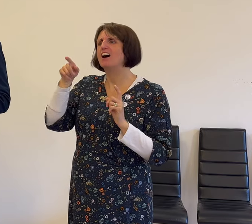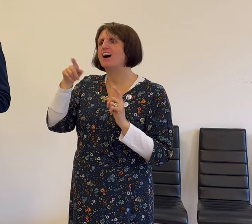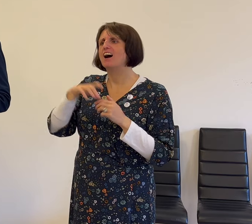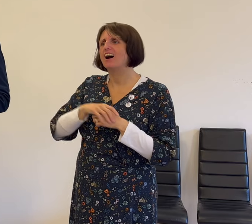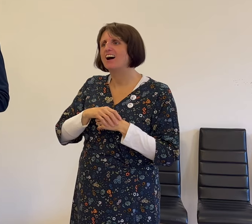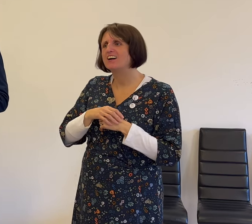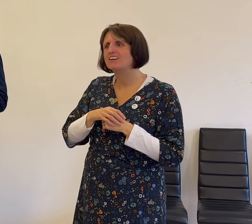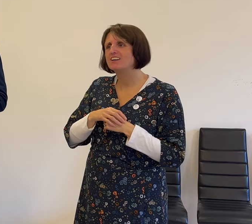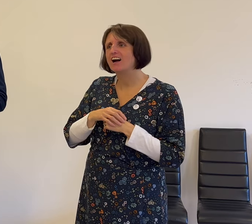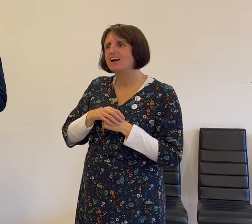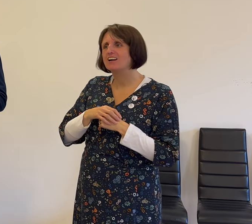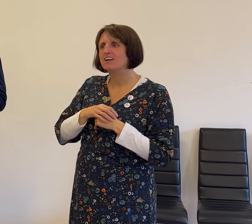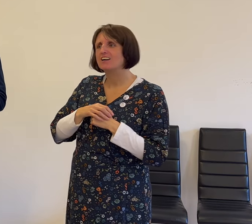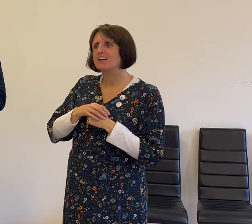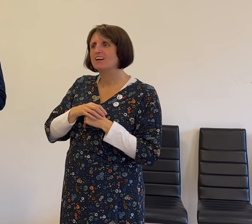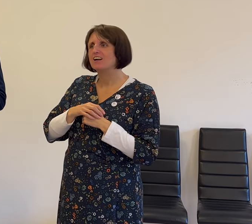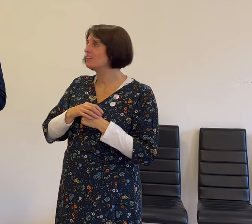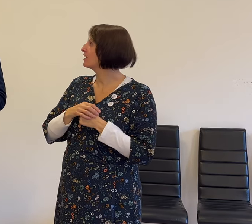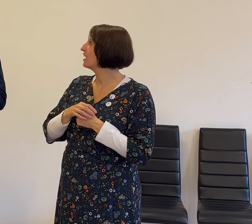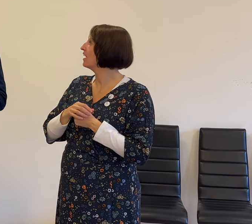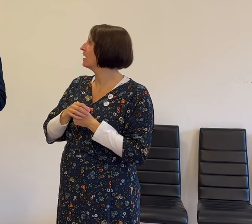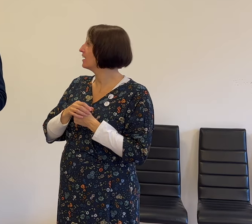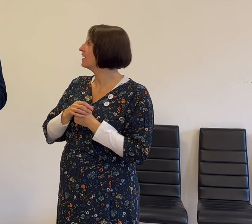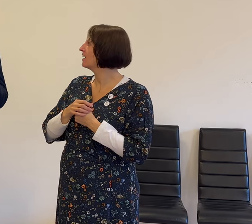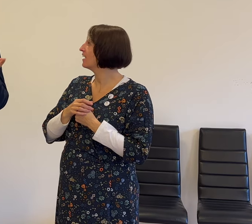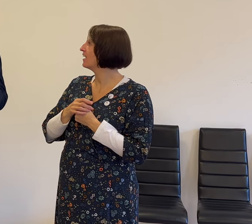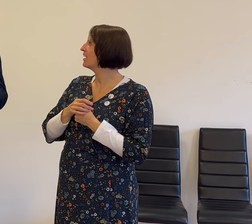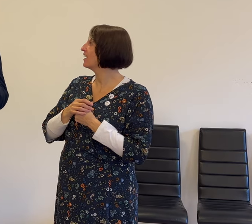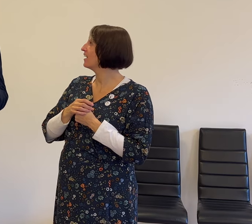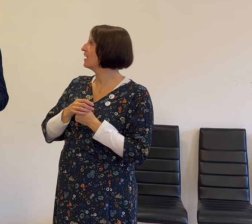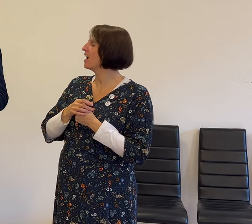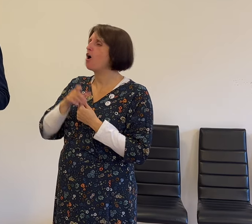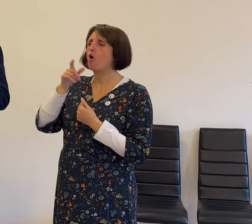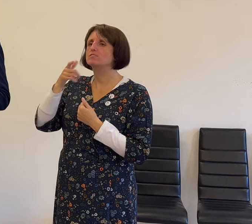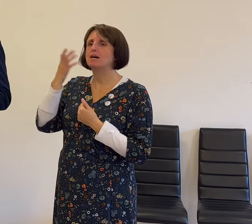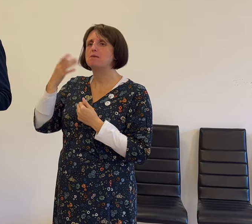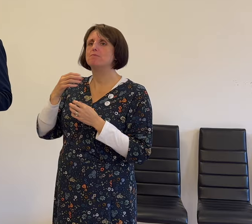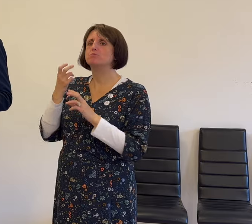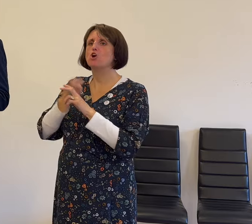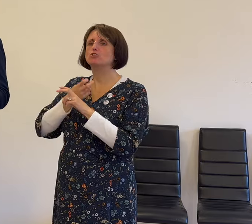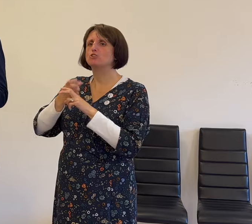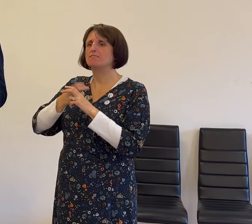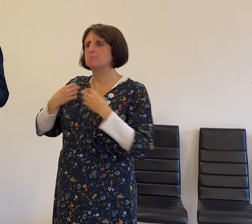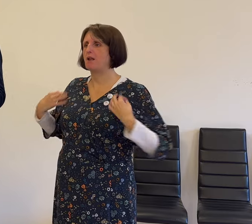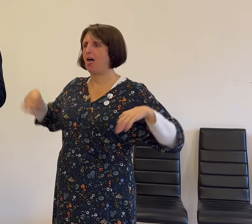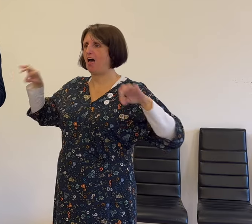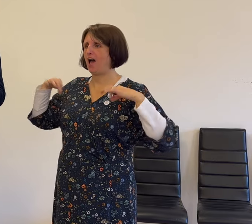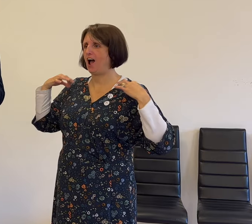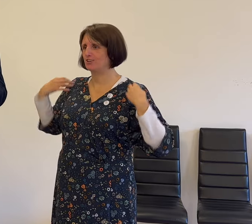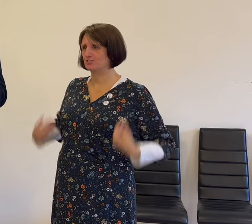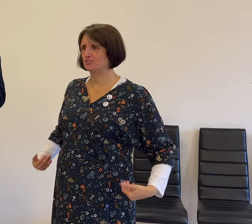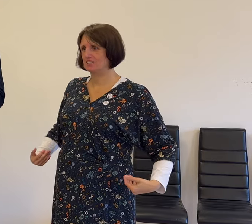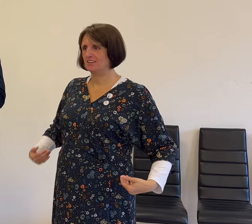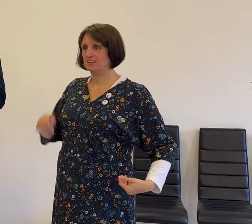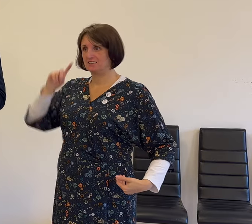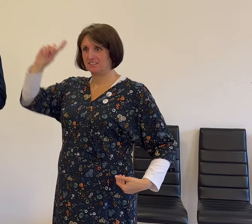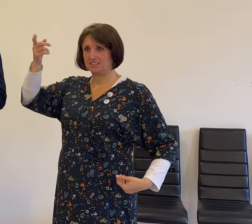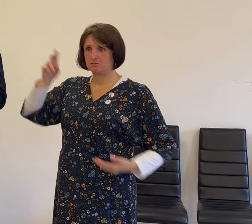má bronzový srpáč. Srpáč, to vám hrozně moc pomůže, že jo? Každý den to používáte,